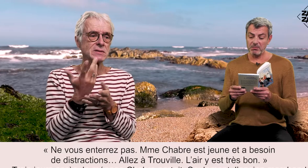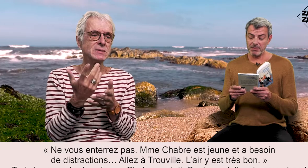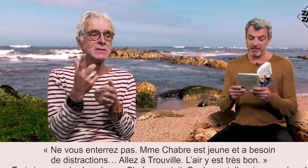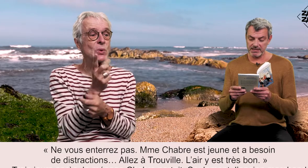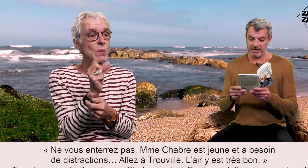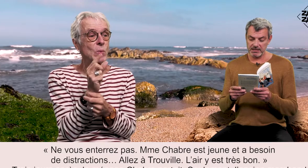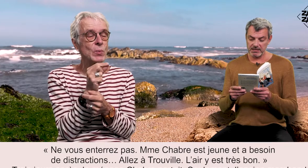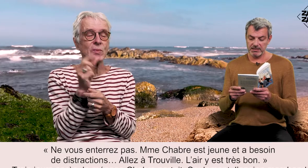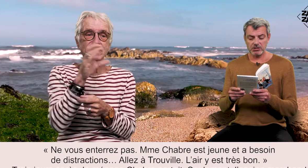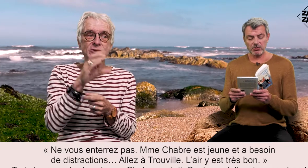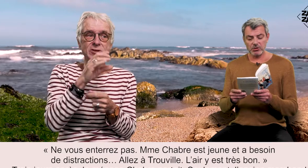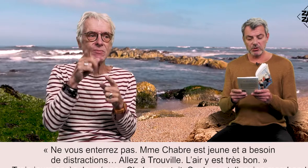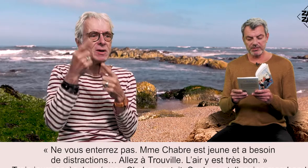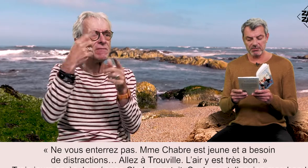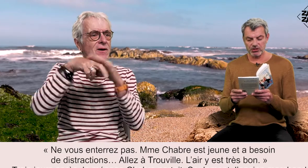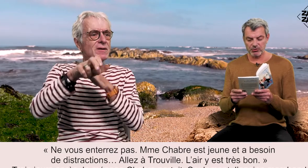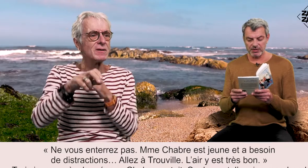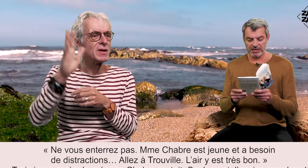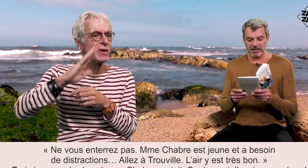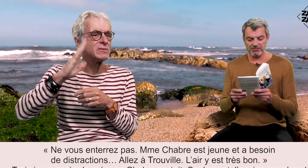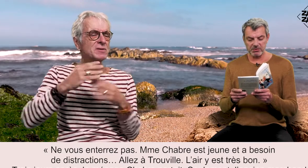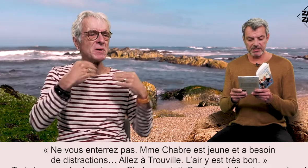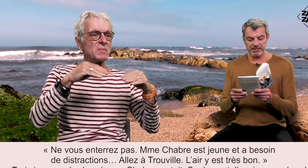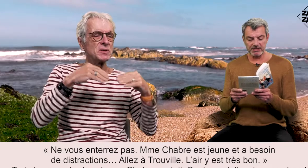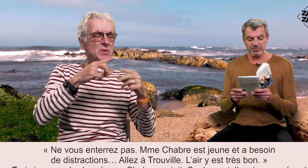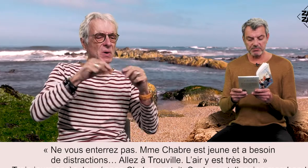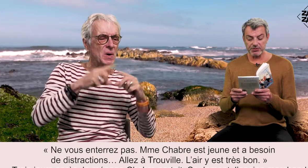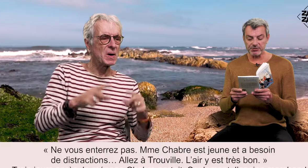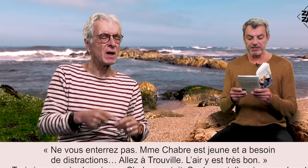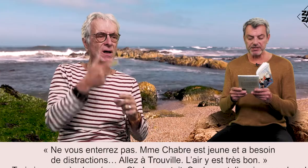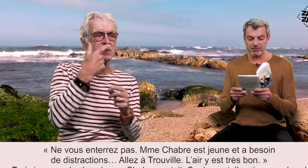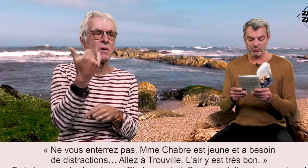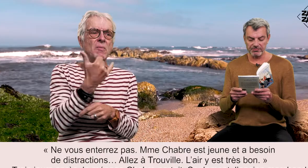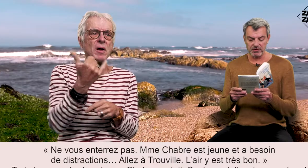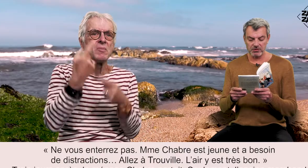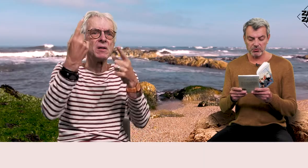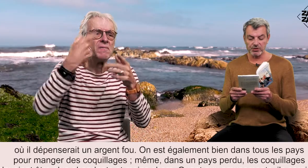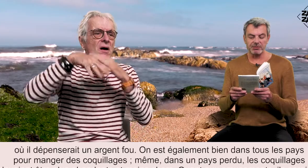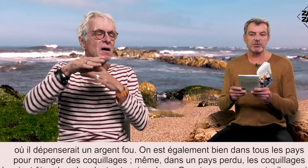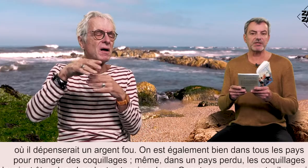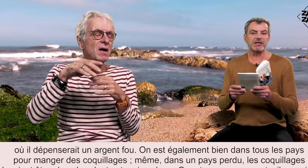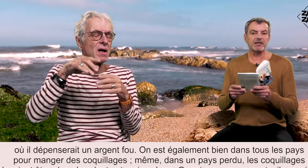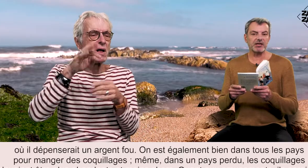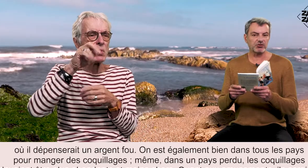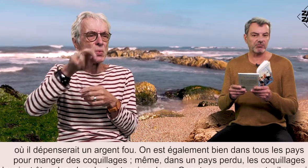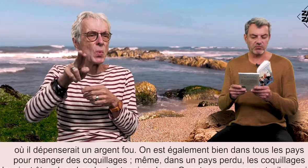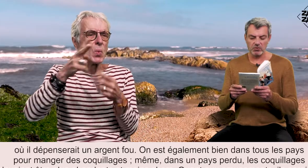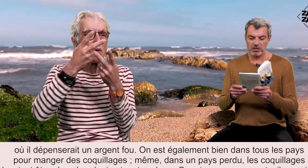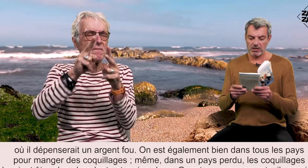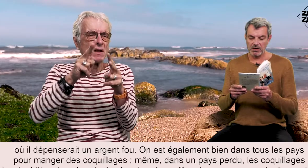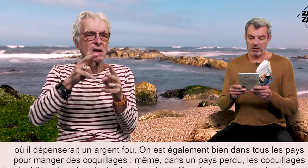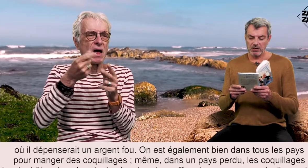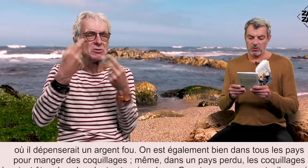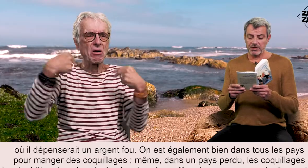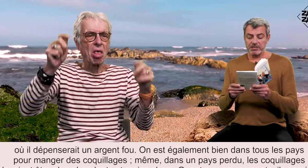Chabre partait. Seulement, l'ancien marchand de grains avait pensé qu'il était complètement inutile d'aller à Trouville, où il dépenserait un argent fou.